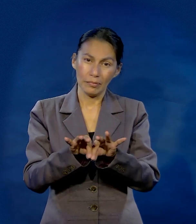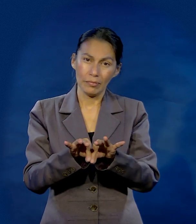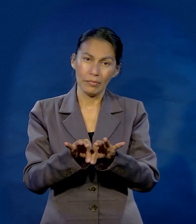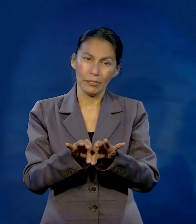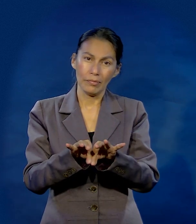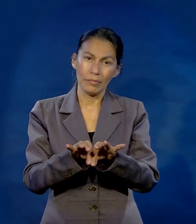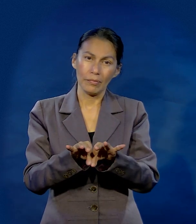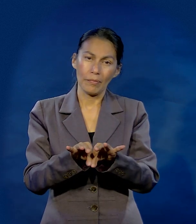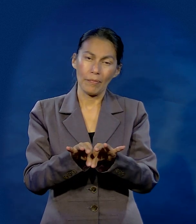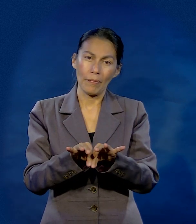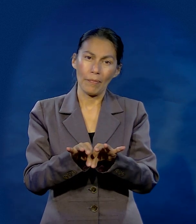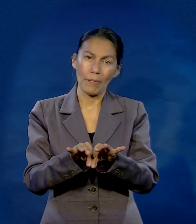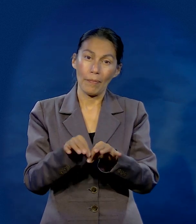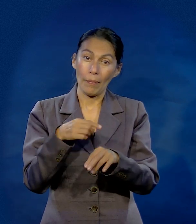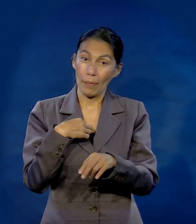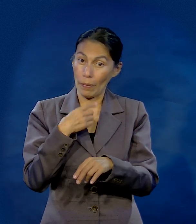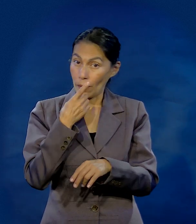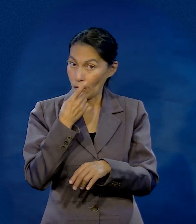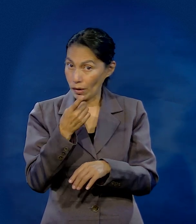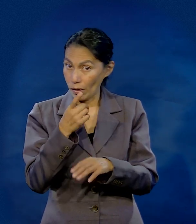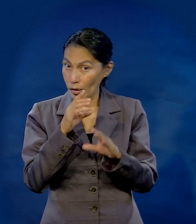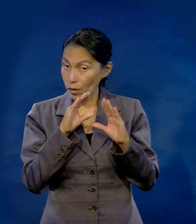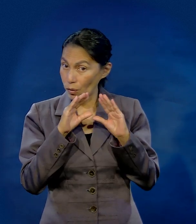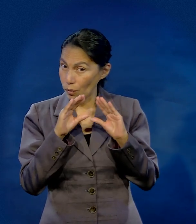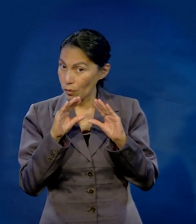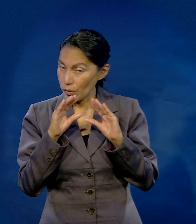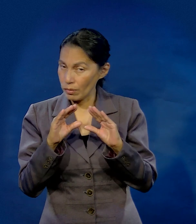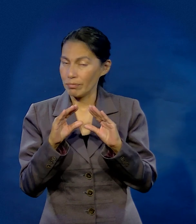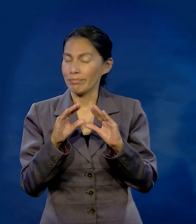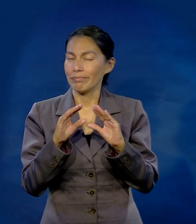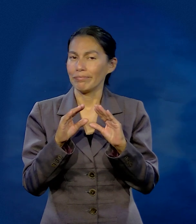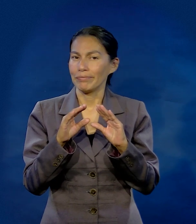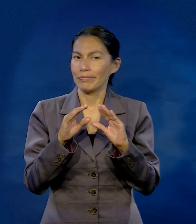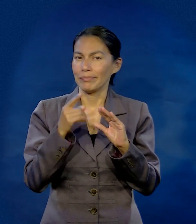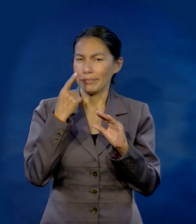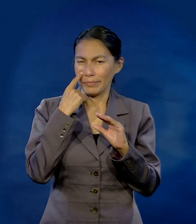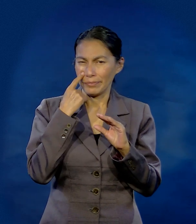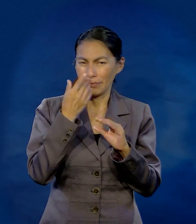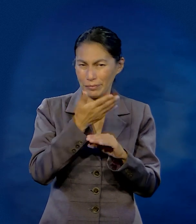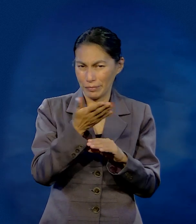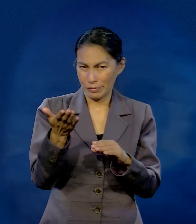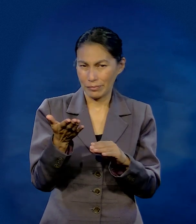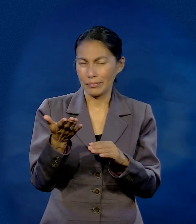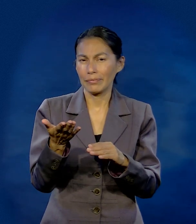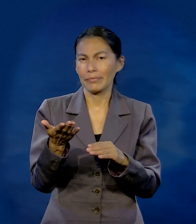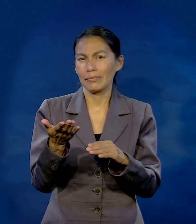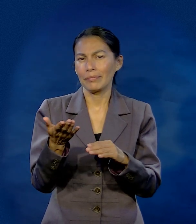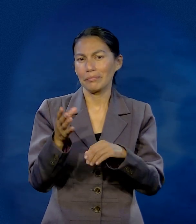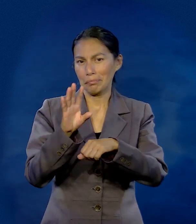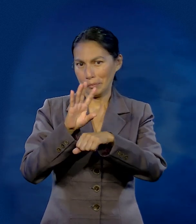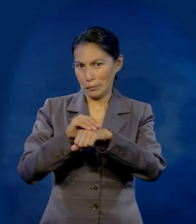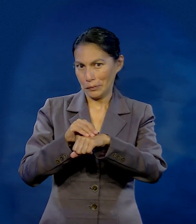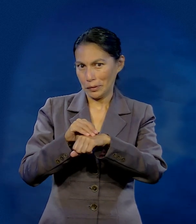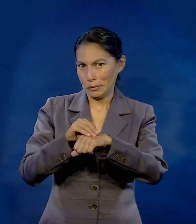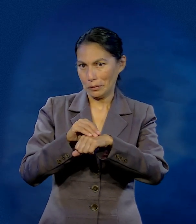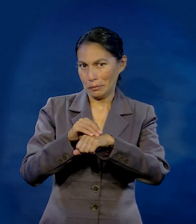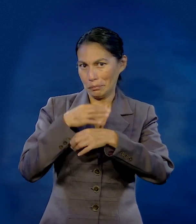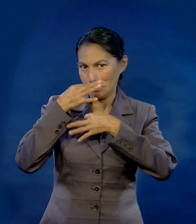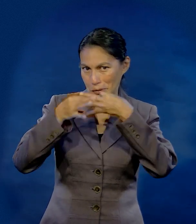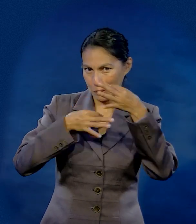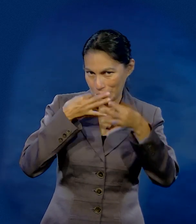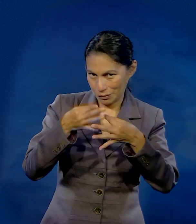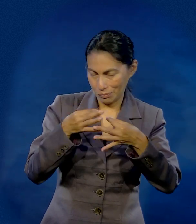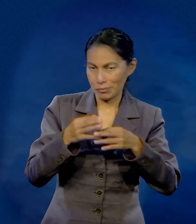nunca te has preocupado por las cosas que son verdaderamente importantes trascendentales y